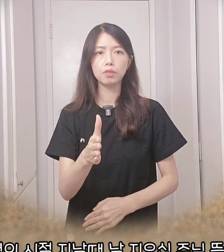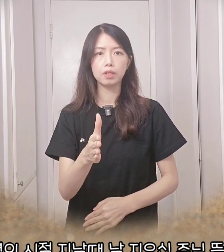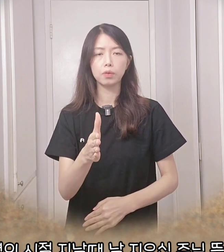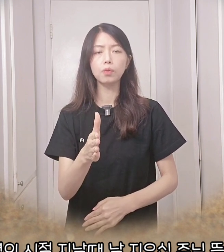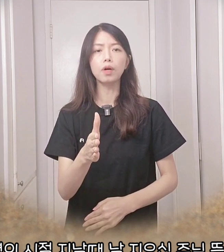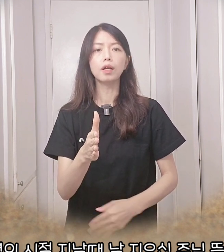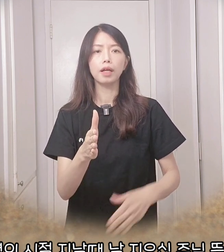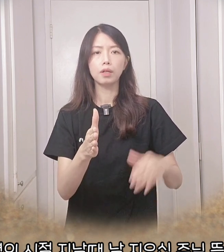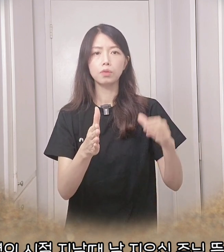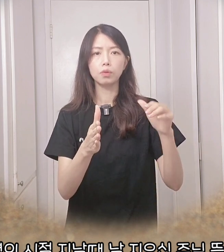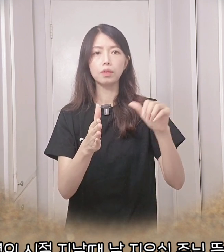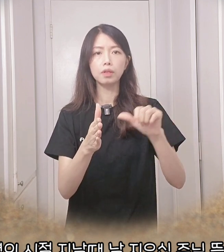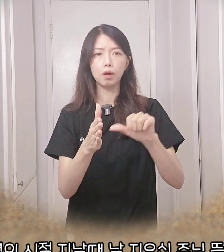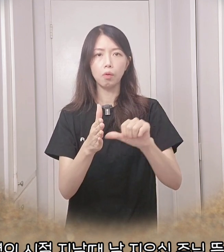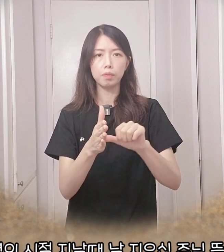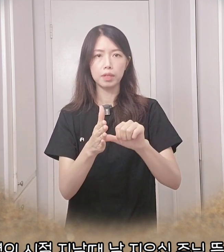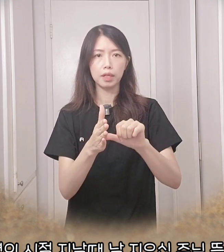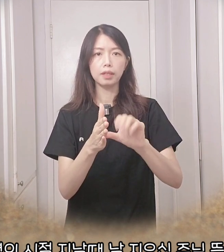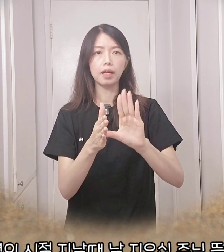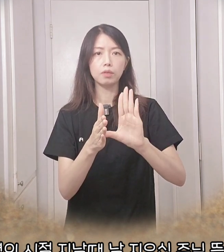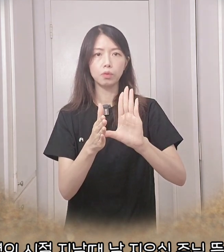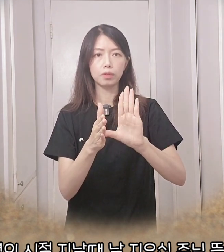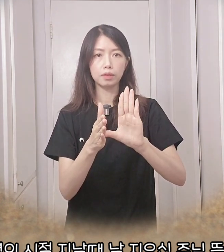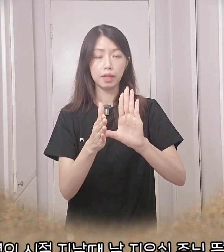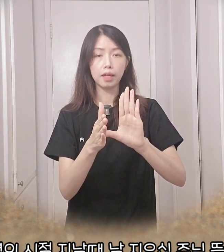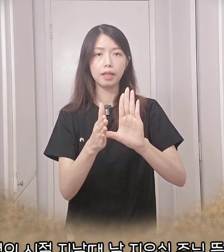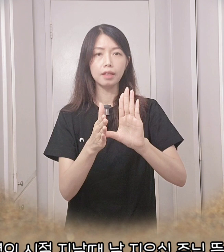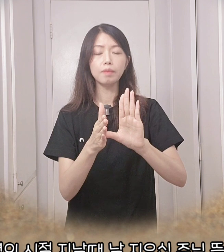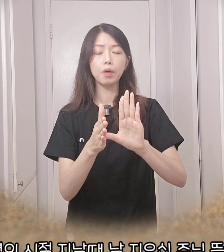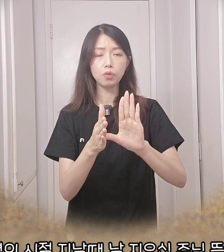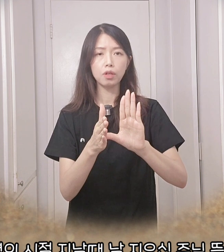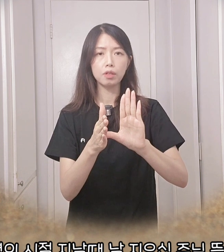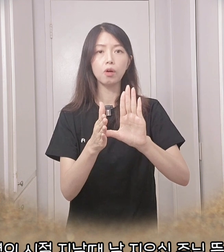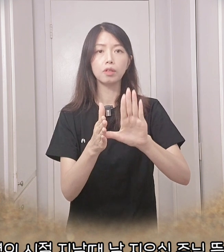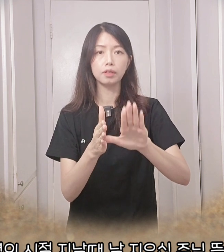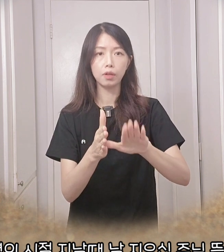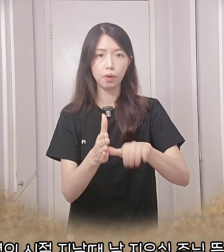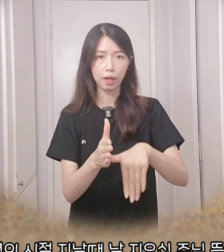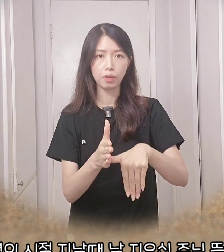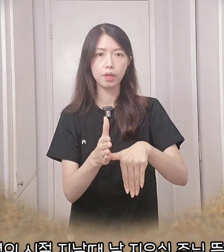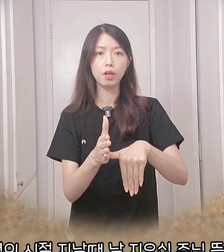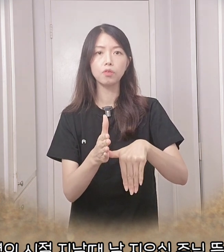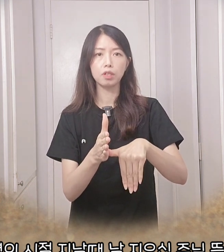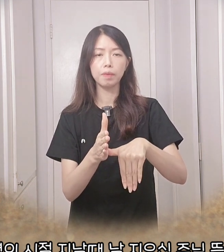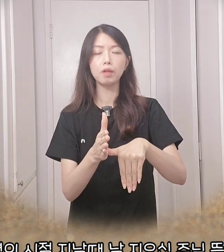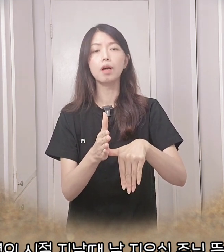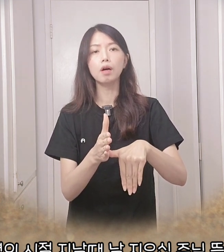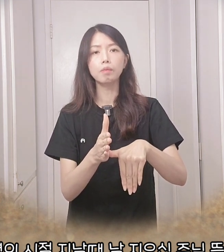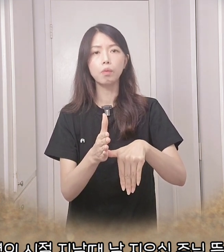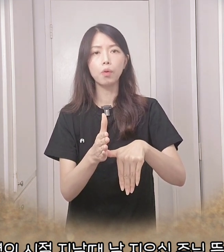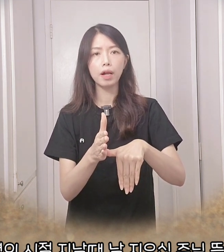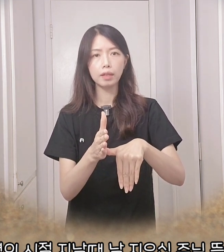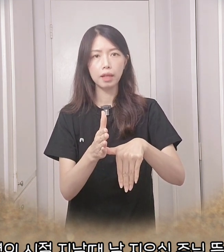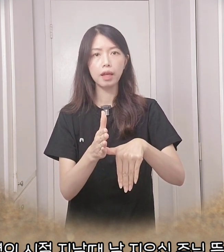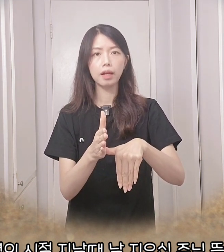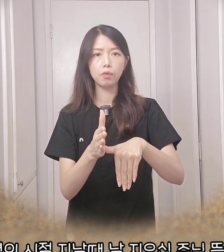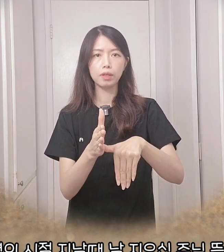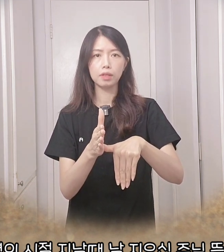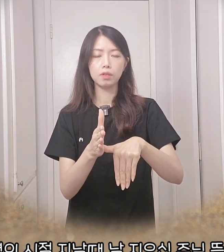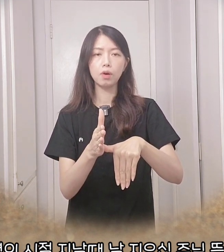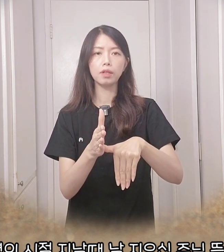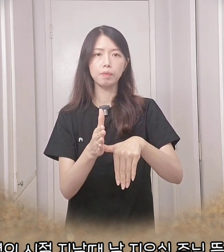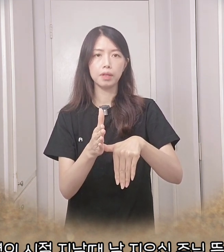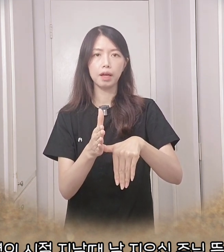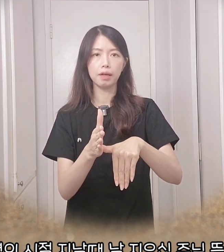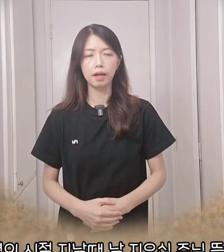향하게 해주시고 다른 손은 엄지, 다른 손 4개는 펴주셔서 그대로 아래로 내려주시면 뭐뭐 할 때라고 하는